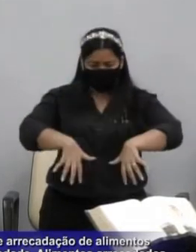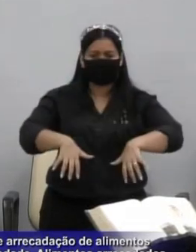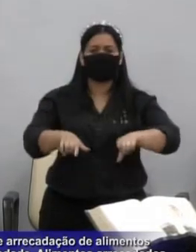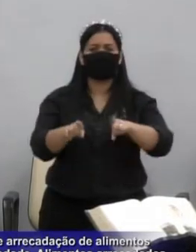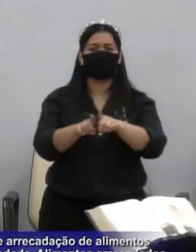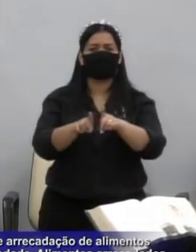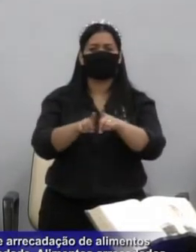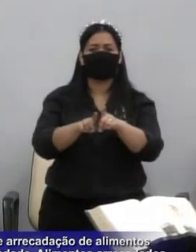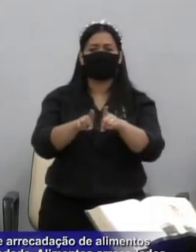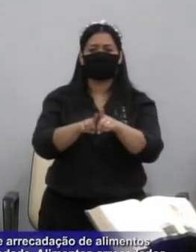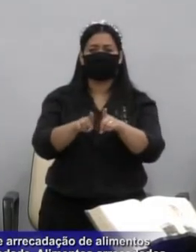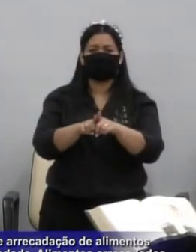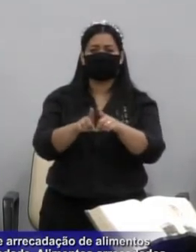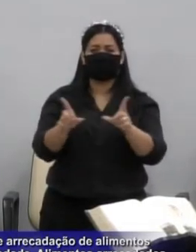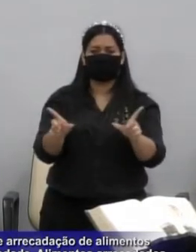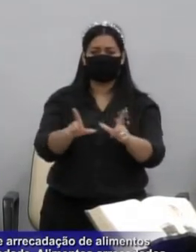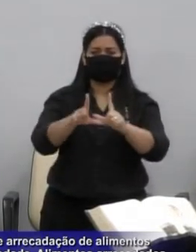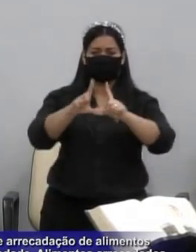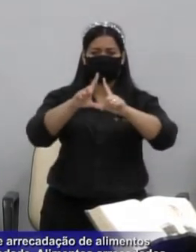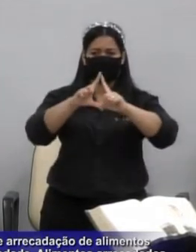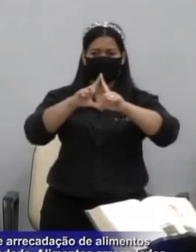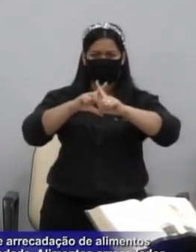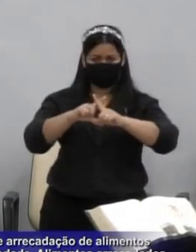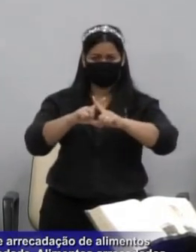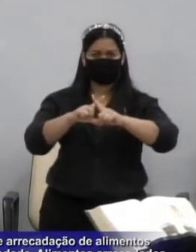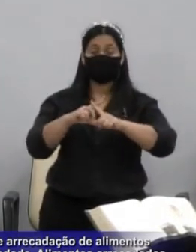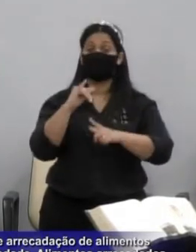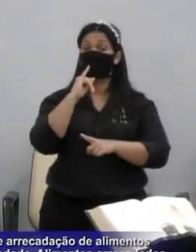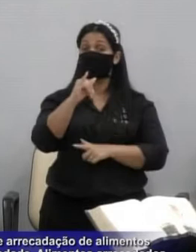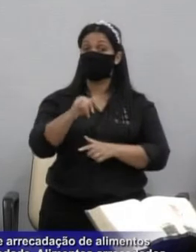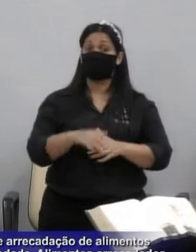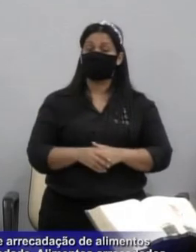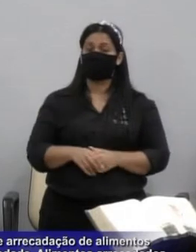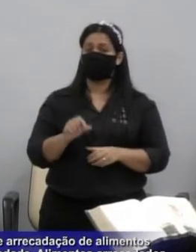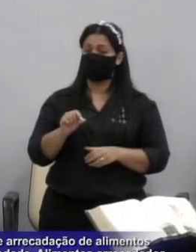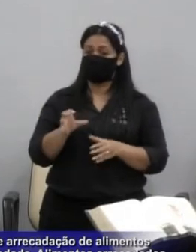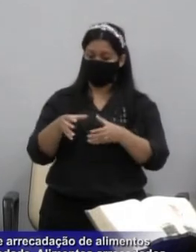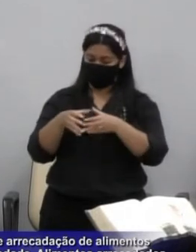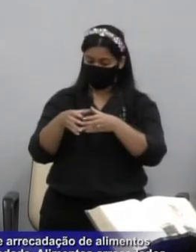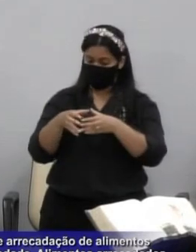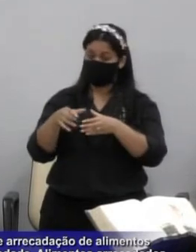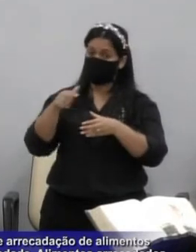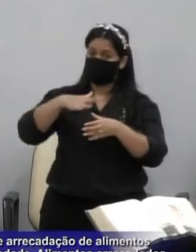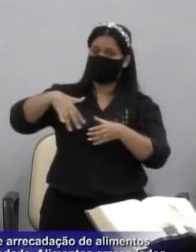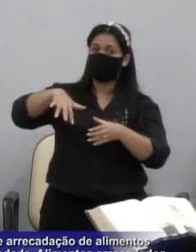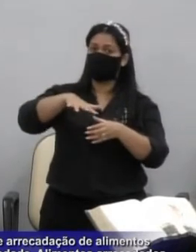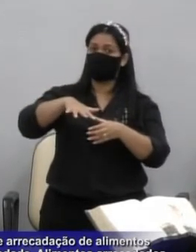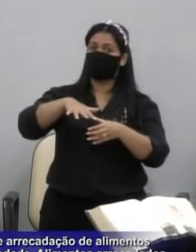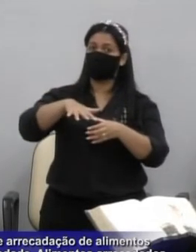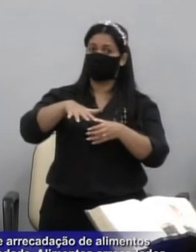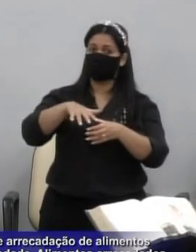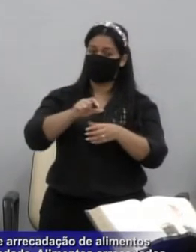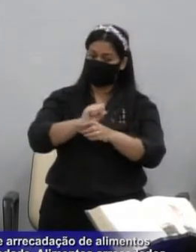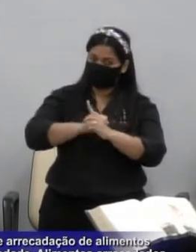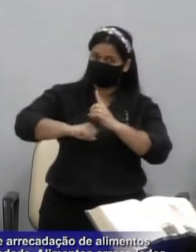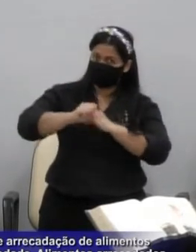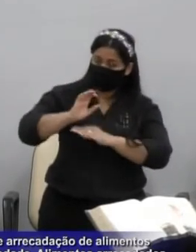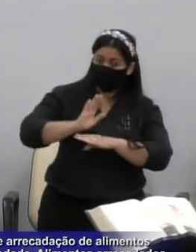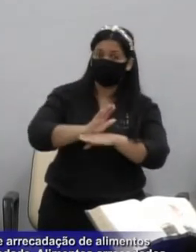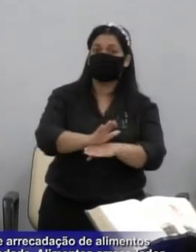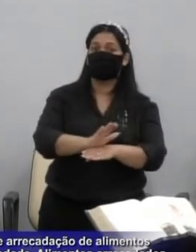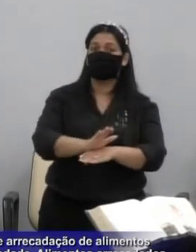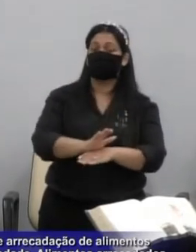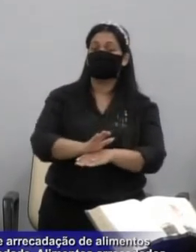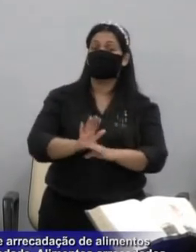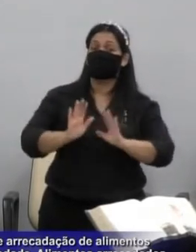E eu disse ao doutor Moacir que o município, através do Fundo Social, ele já